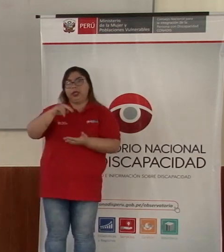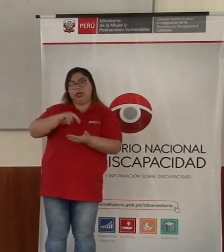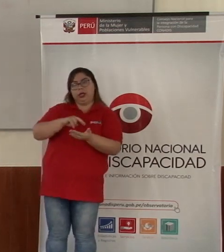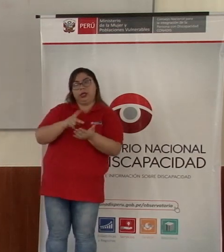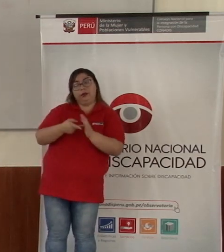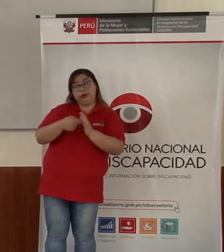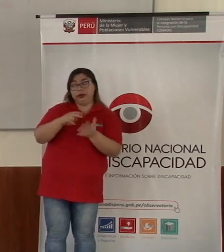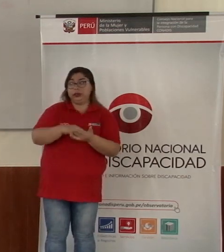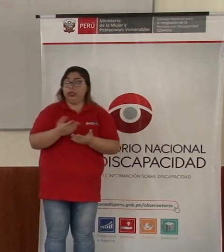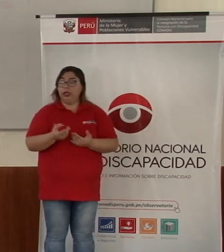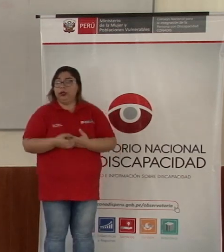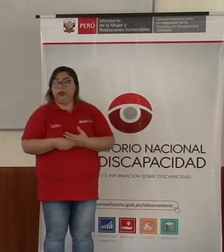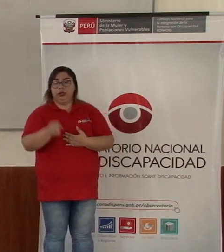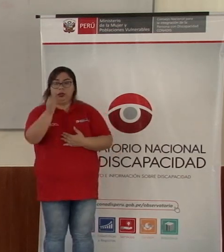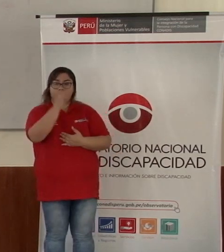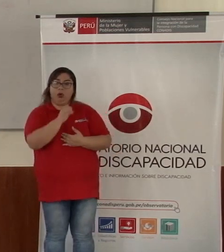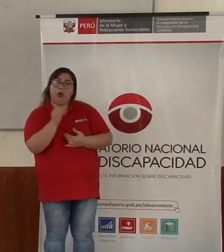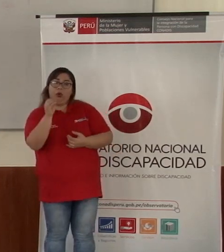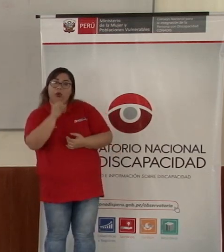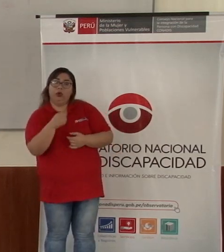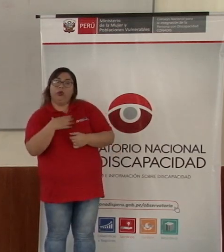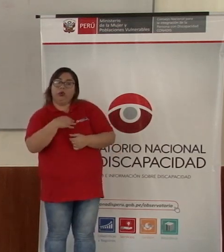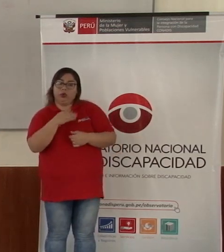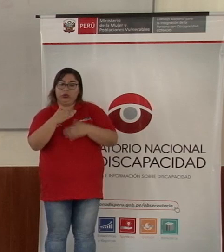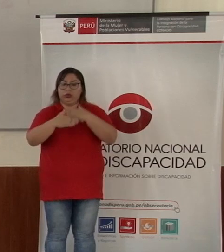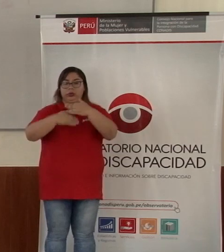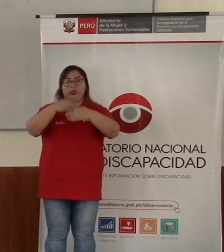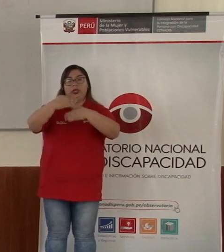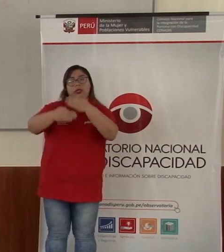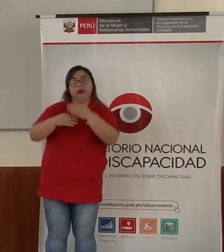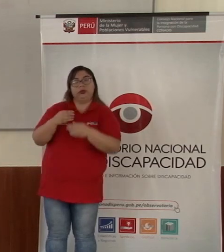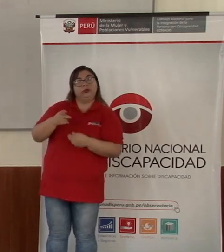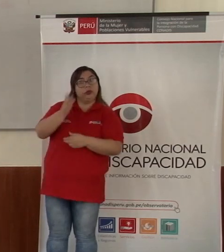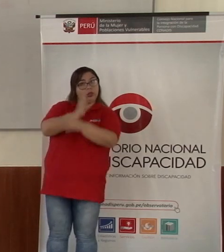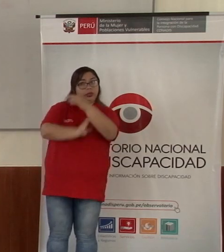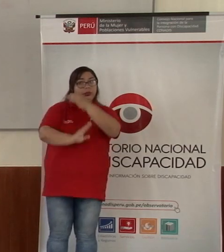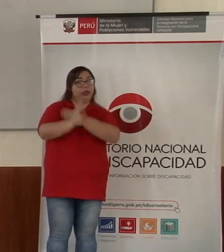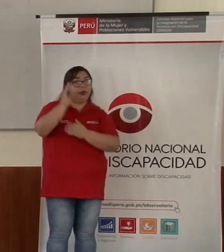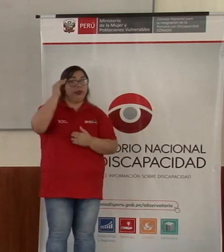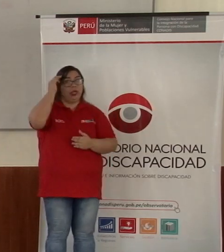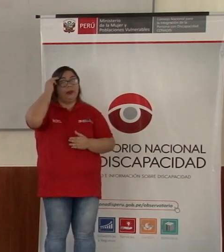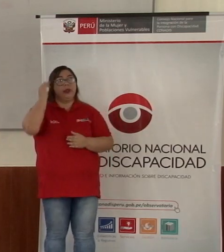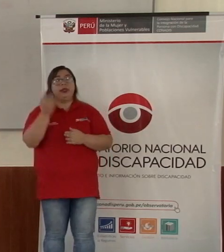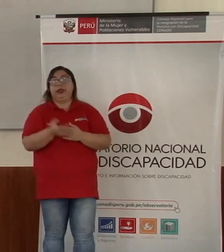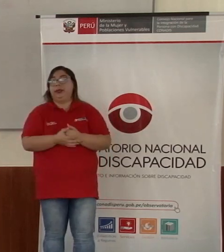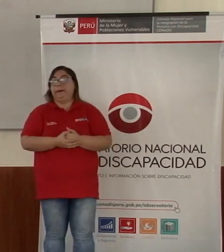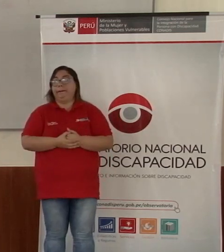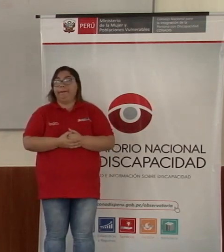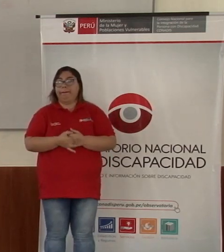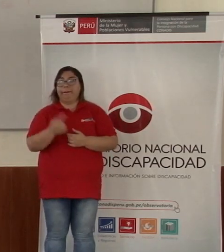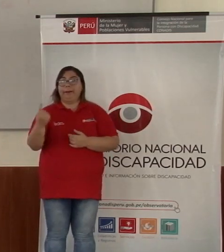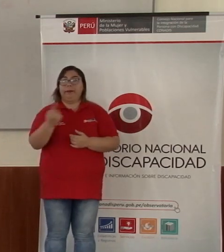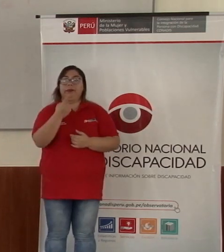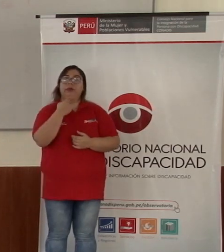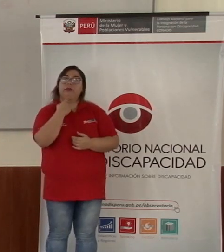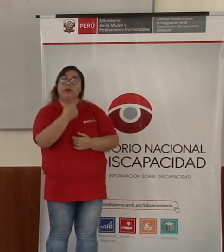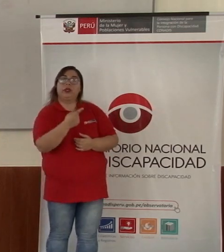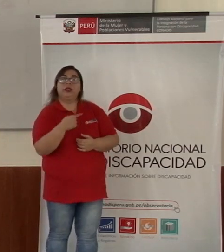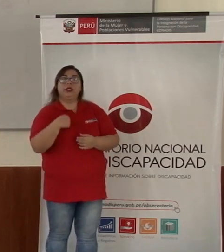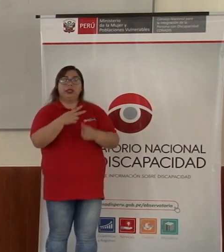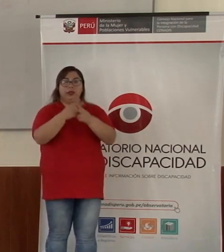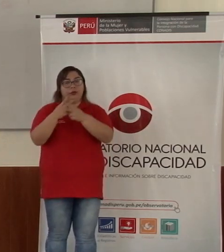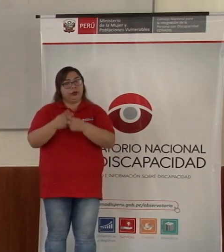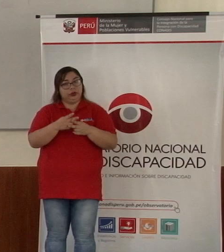quizás pueda haber adquirido con la edad una discapacidad mental y simplemente me iniciaban a mí un proceso de